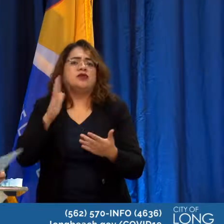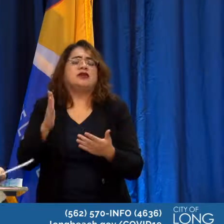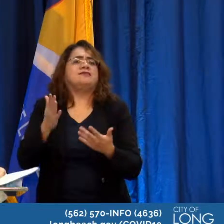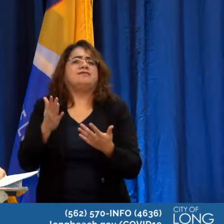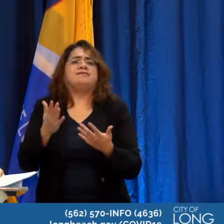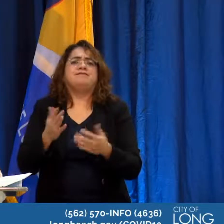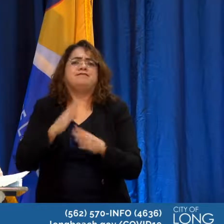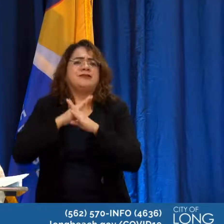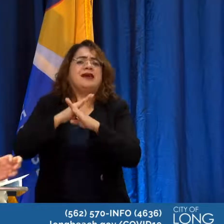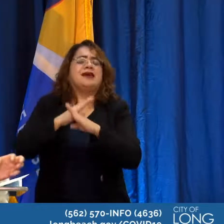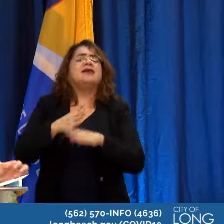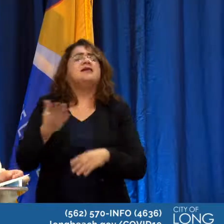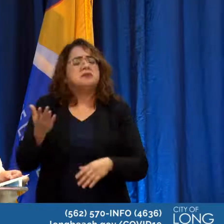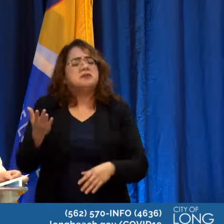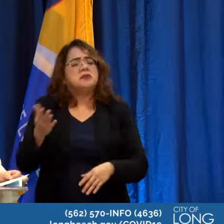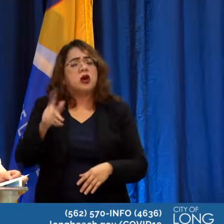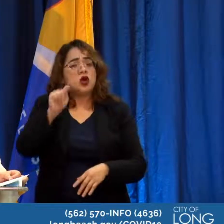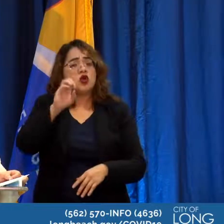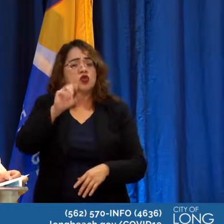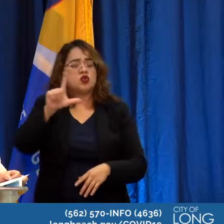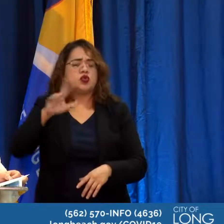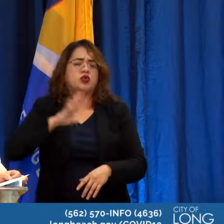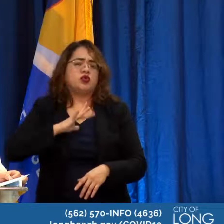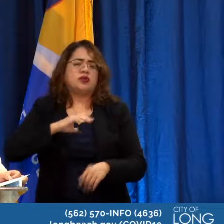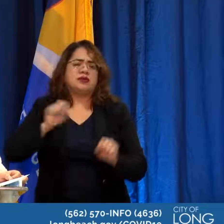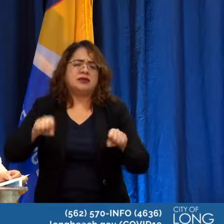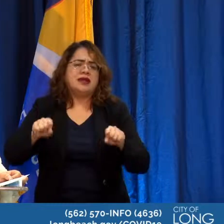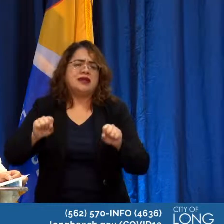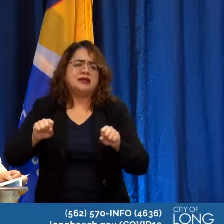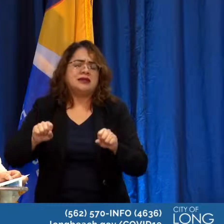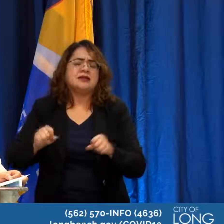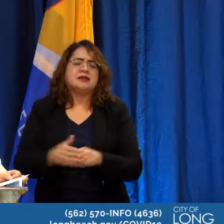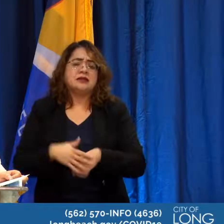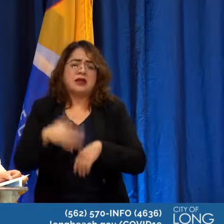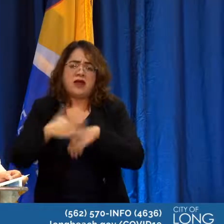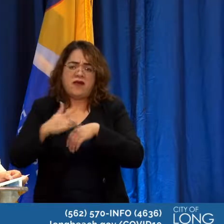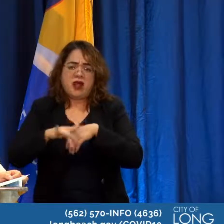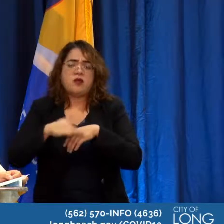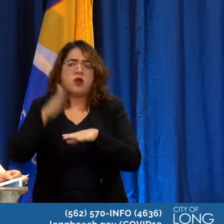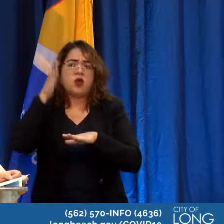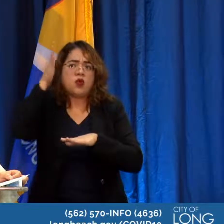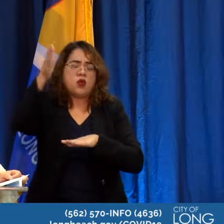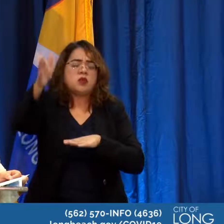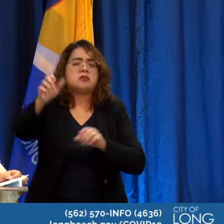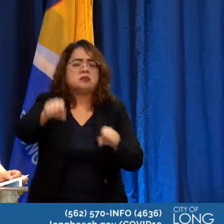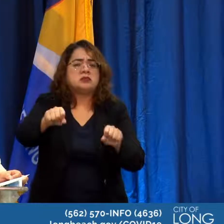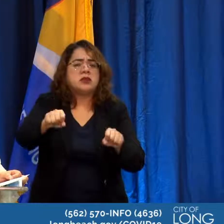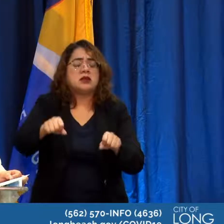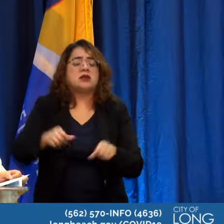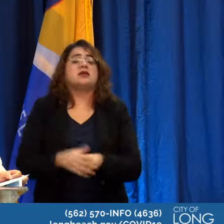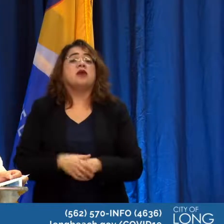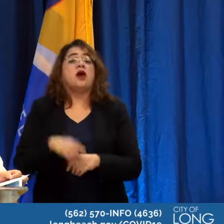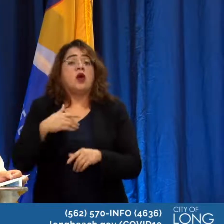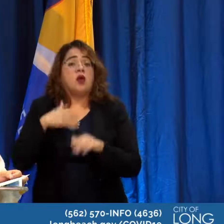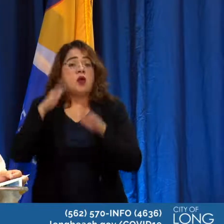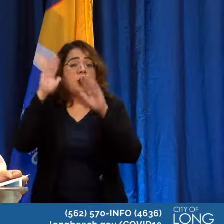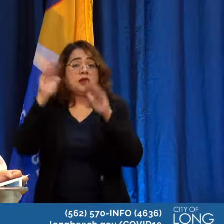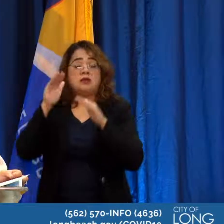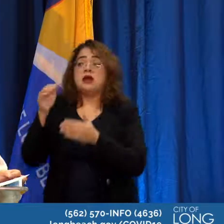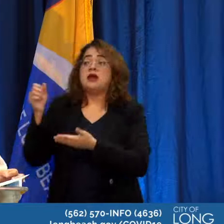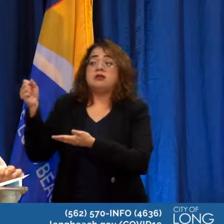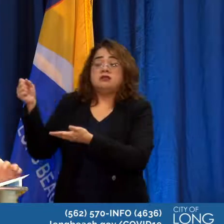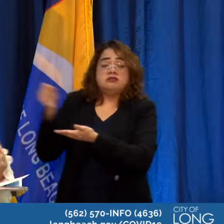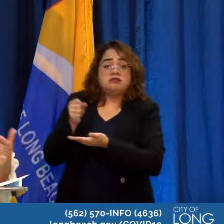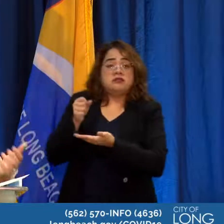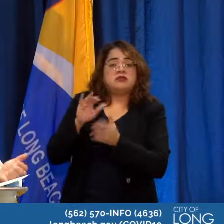el COVID-19. Tenemos la esperanza de que las vacunas estén disponibles en el futuro cercano como nuestra mejor